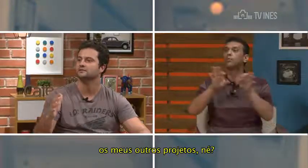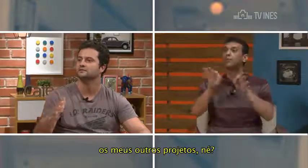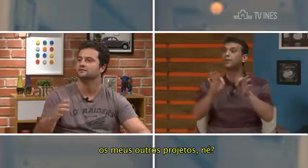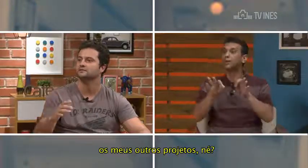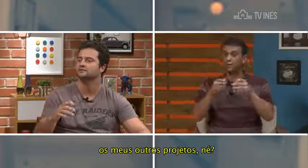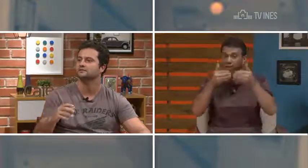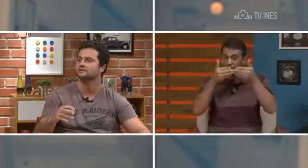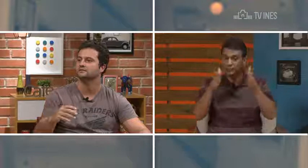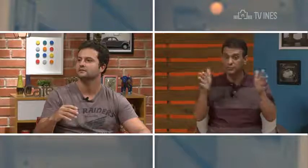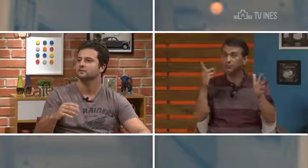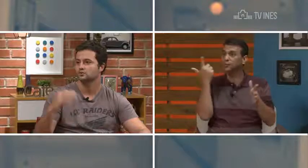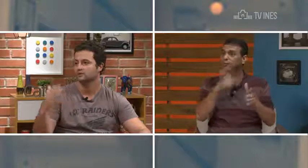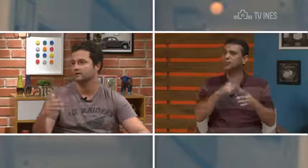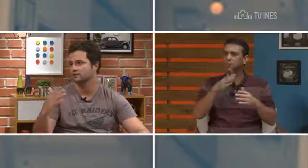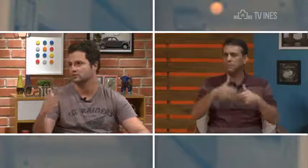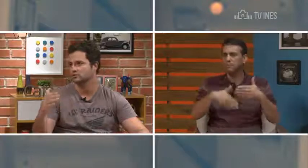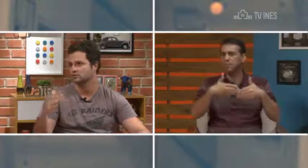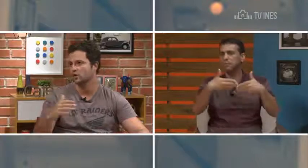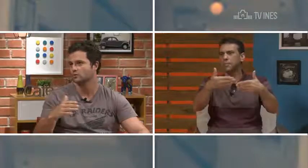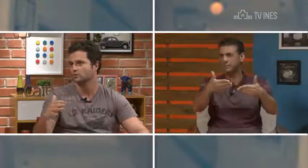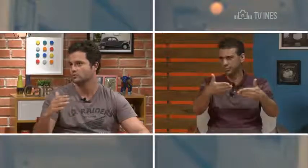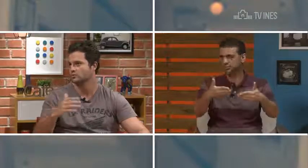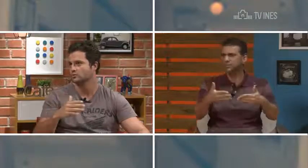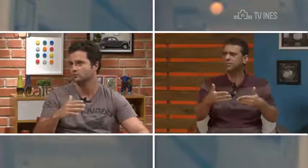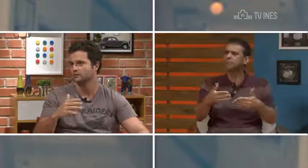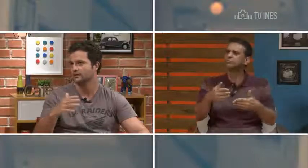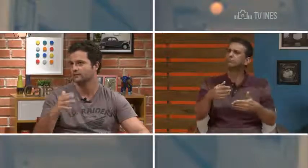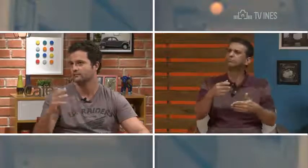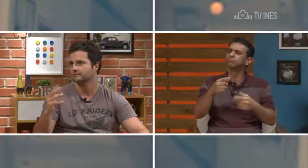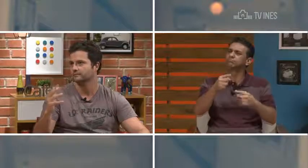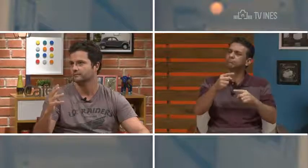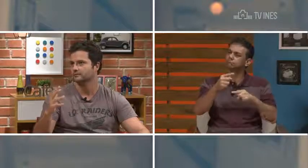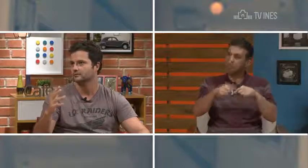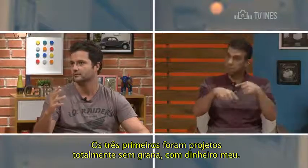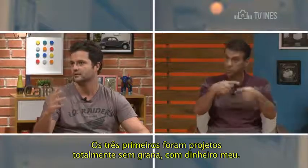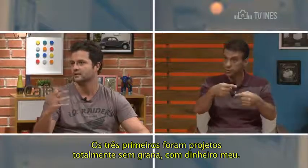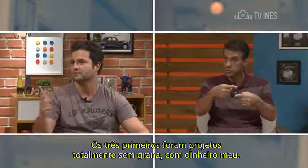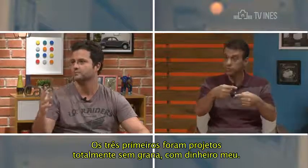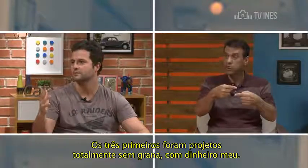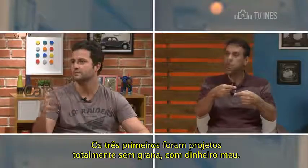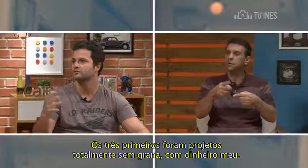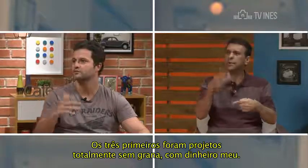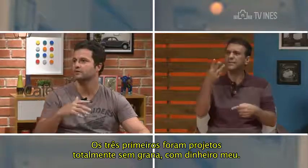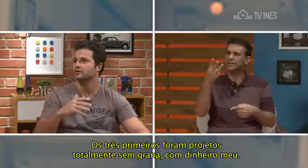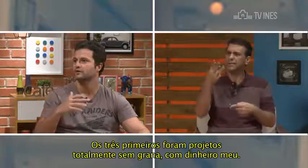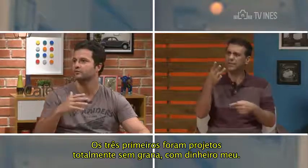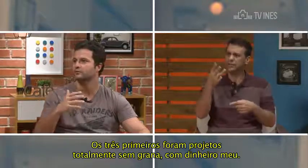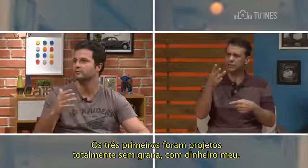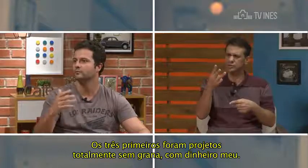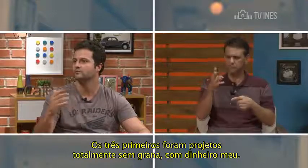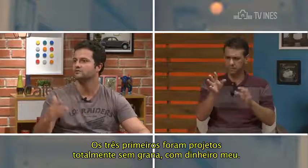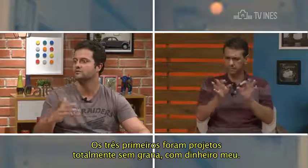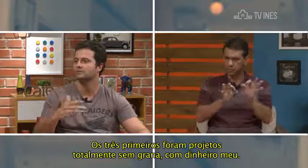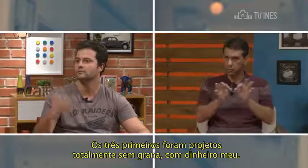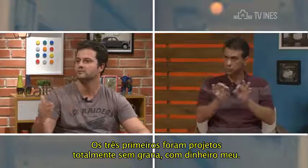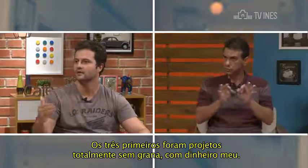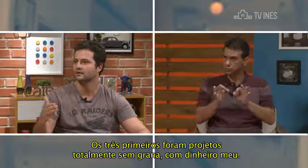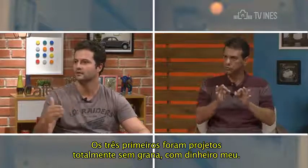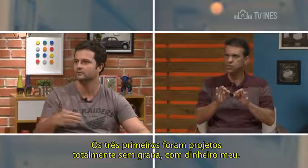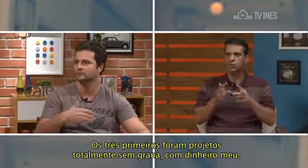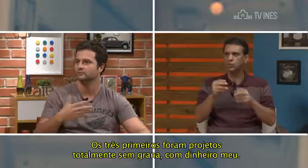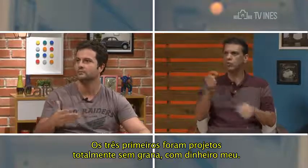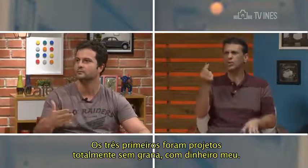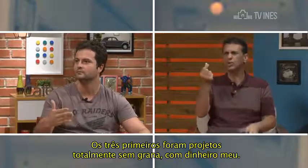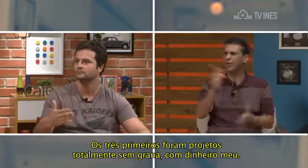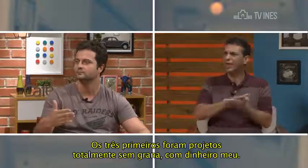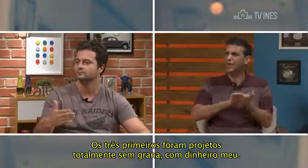né? Os primeiros, né? Os 3 primeiros foram projetos totalmente sem